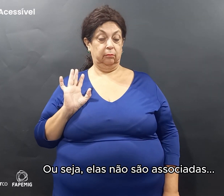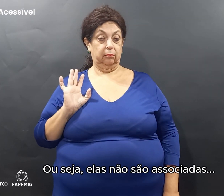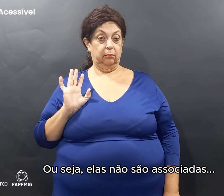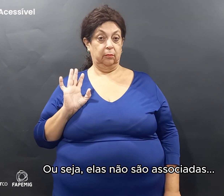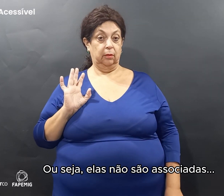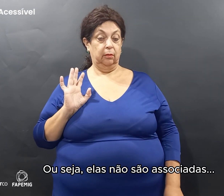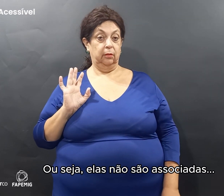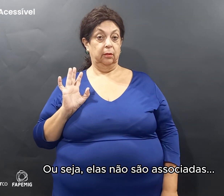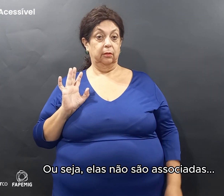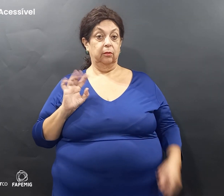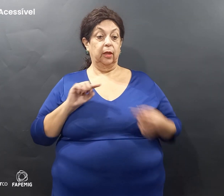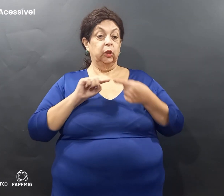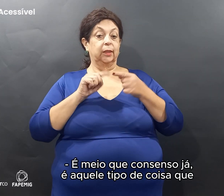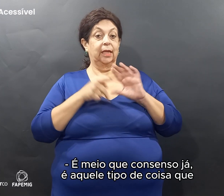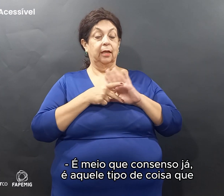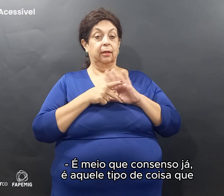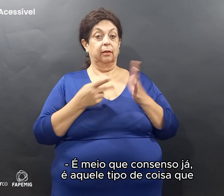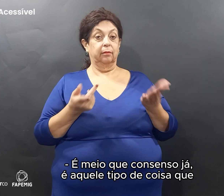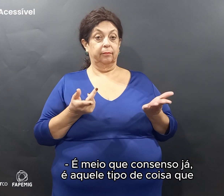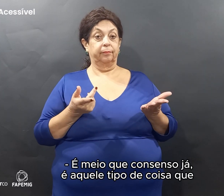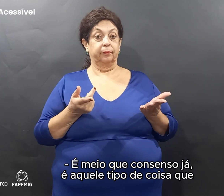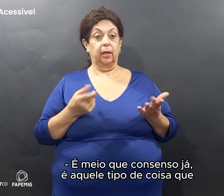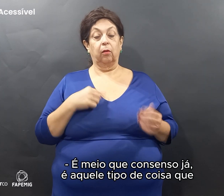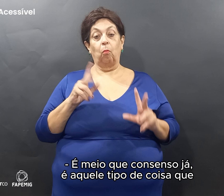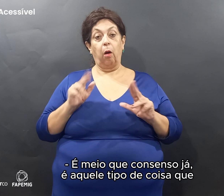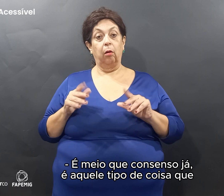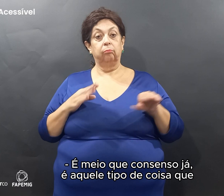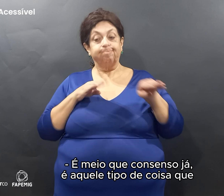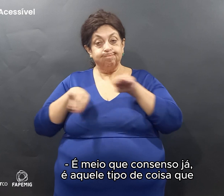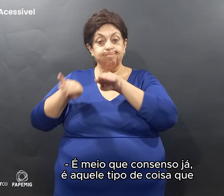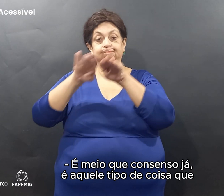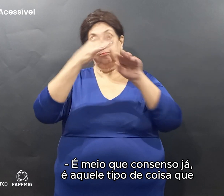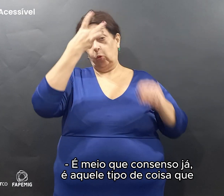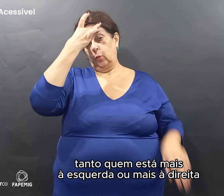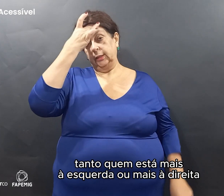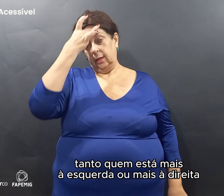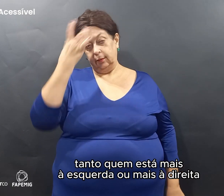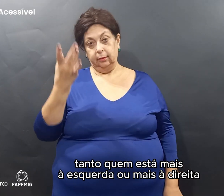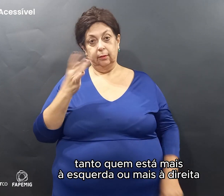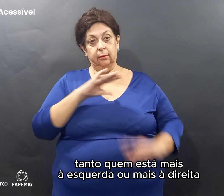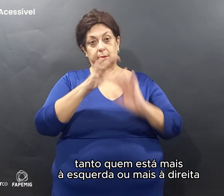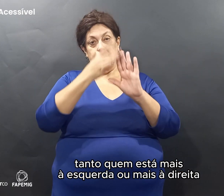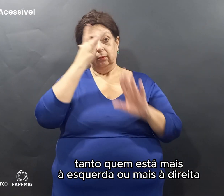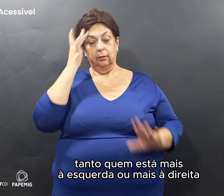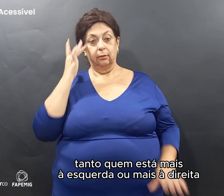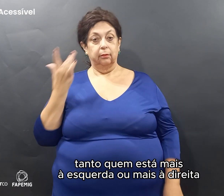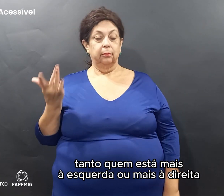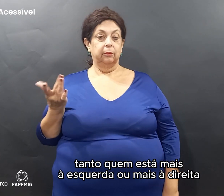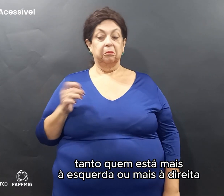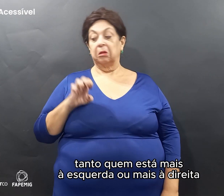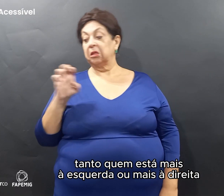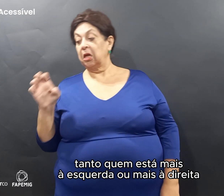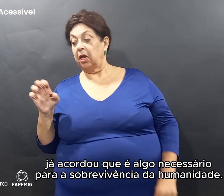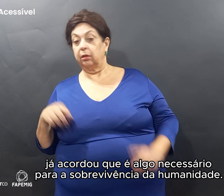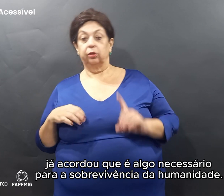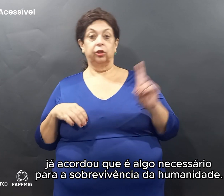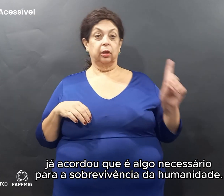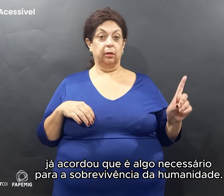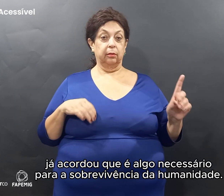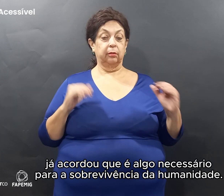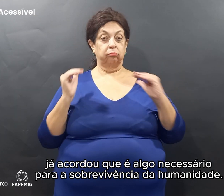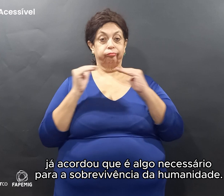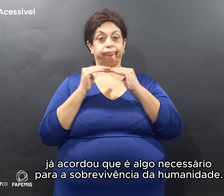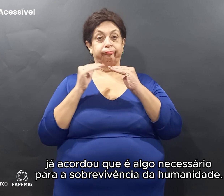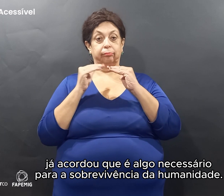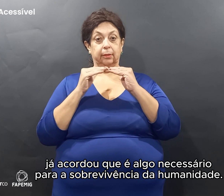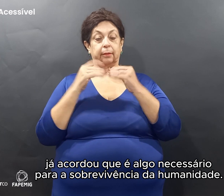são associadas. É meio que consenso já. Isso, Aquele tipo de coisa que tanto quem está mais à esquerda ou mais à direita já